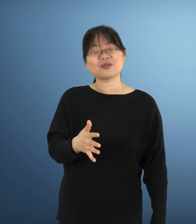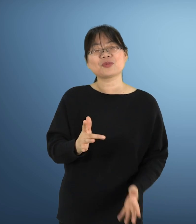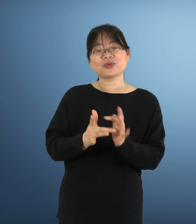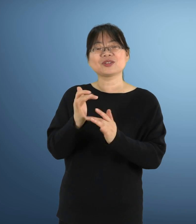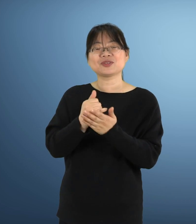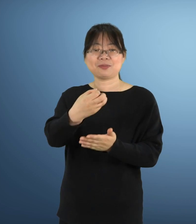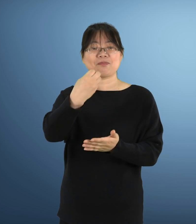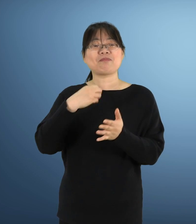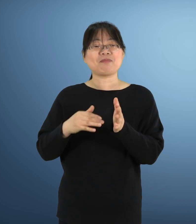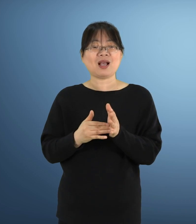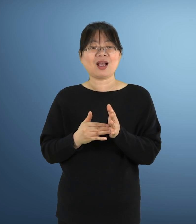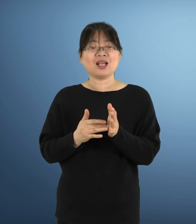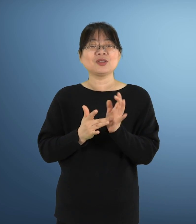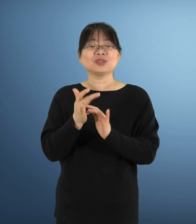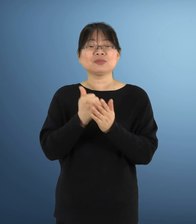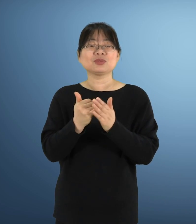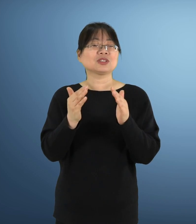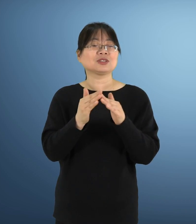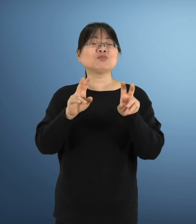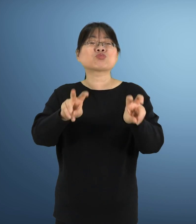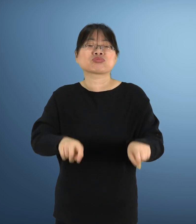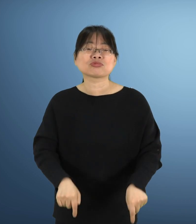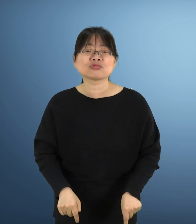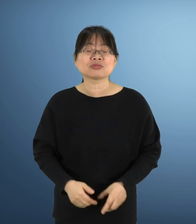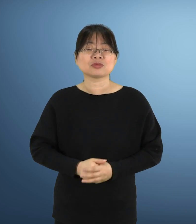예수님은 무주택자로서